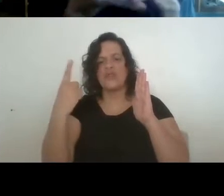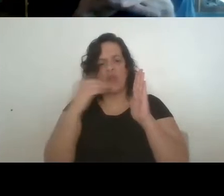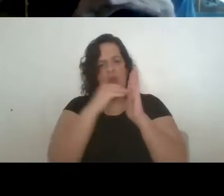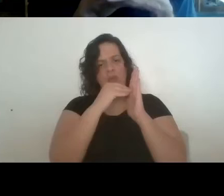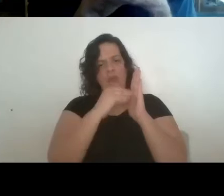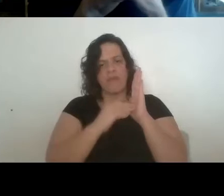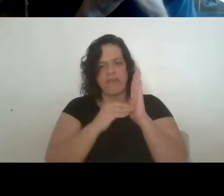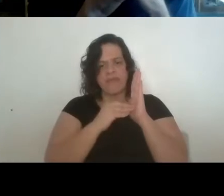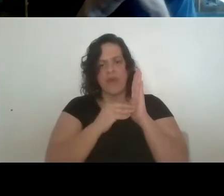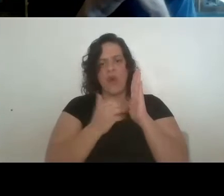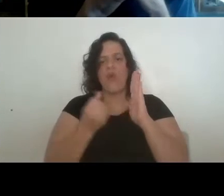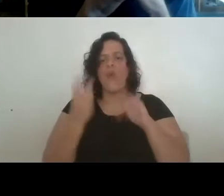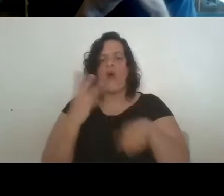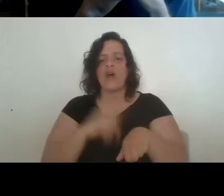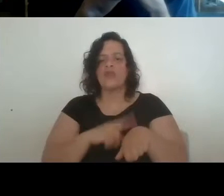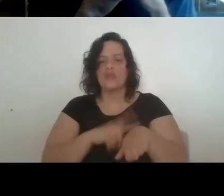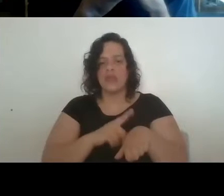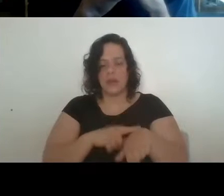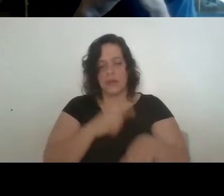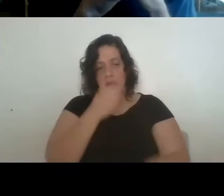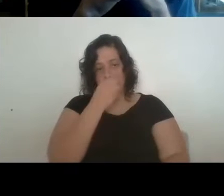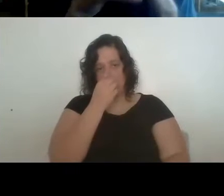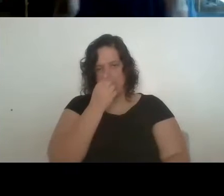olha, o meu buraco tem